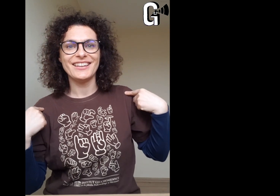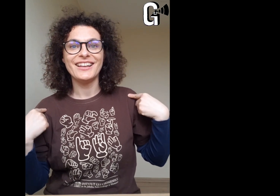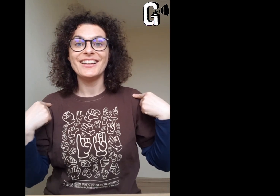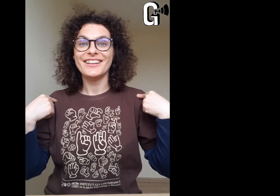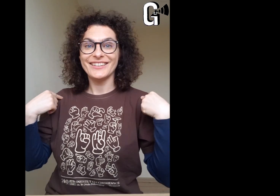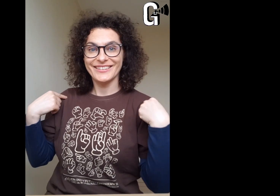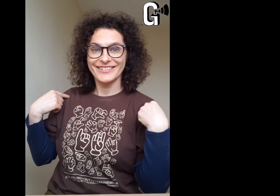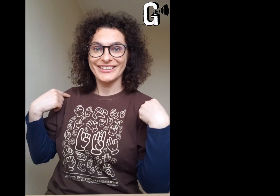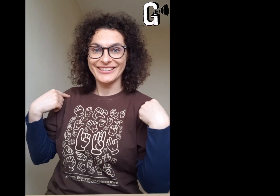I